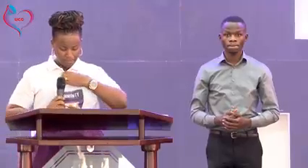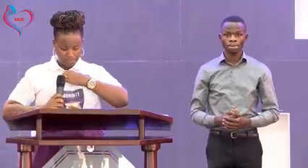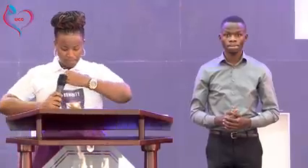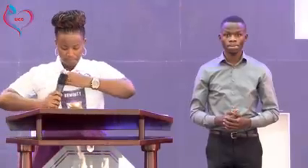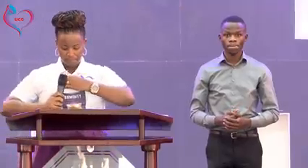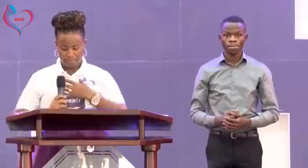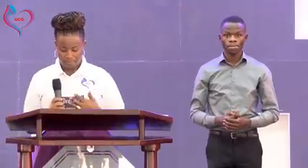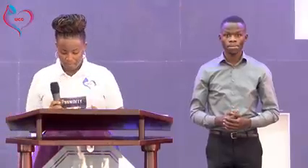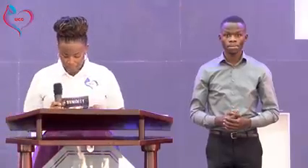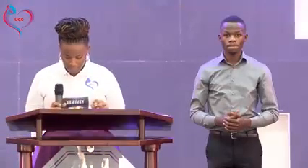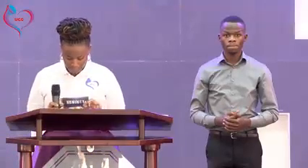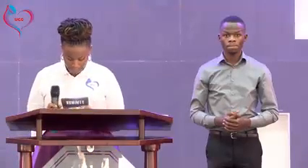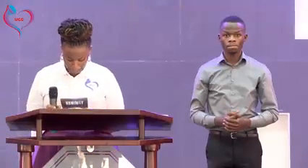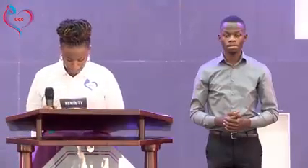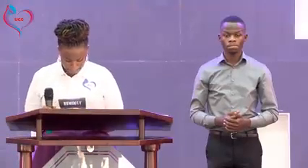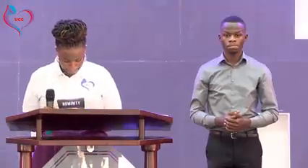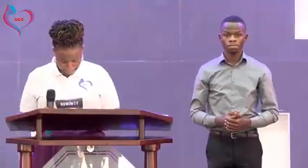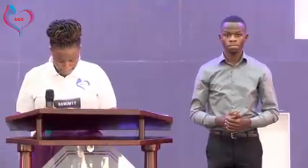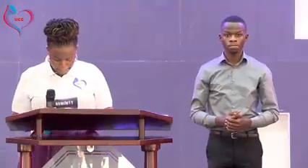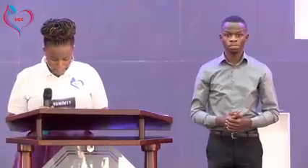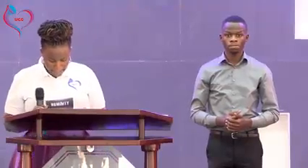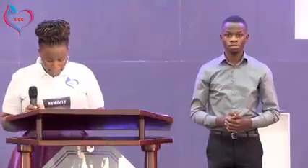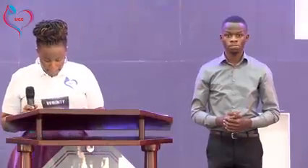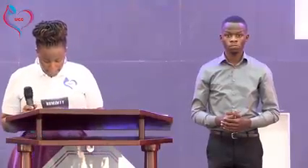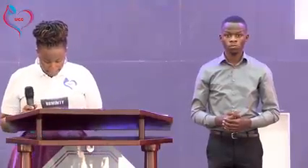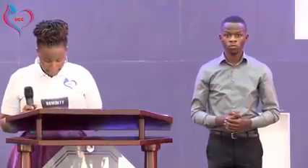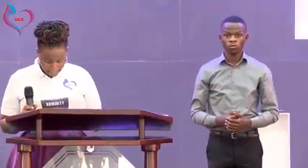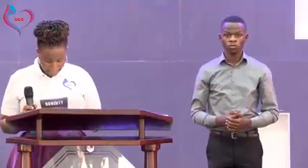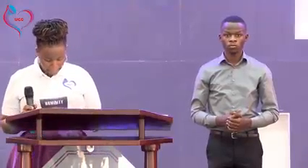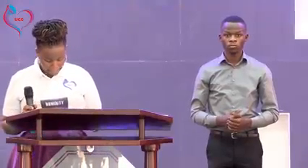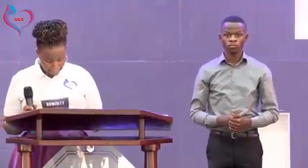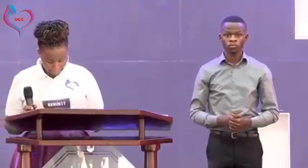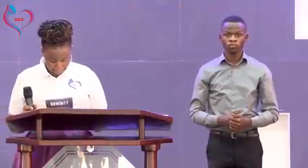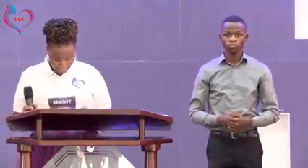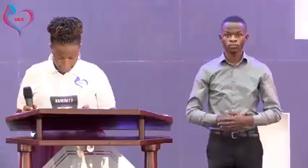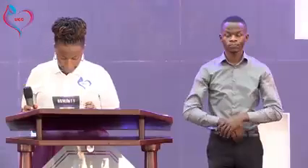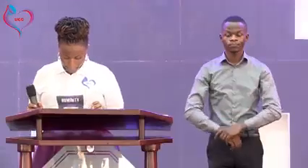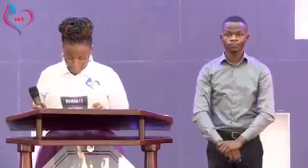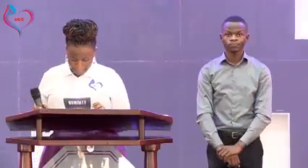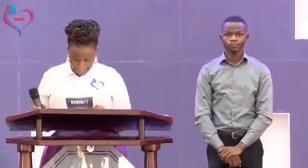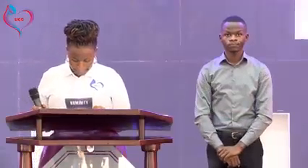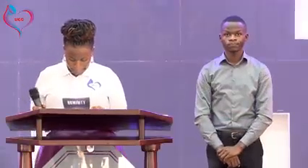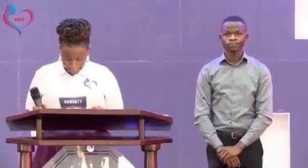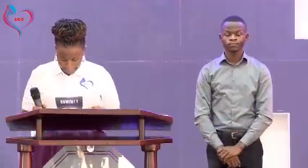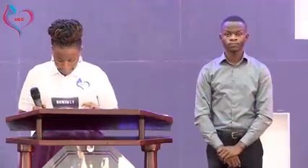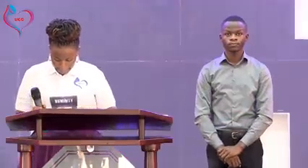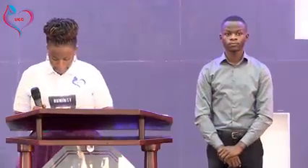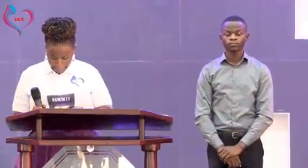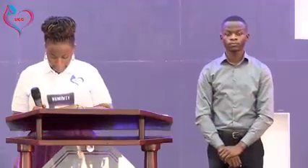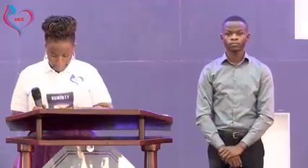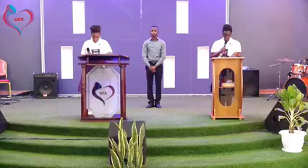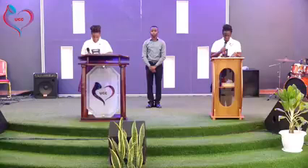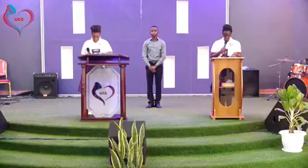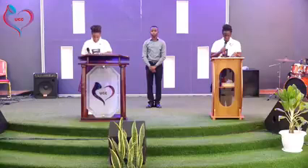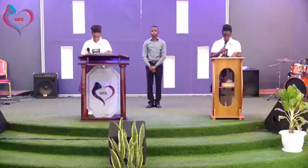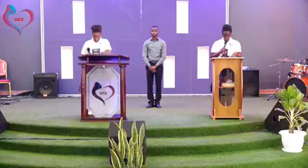y'omuddu n'abeera mu kifaananyi ky'abantu, era bwe yalabikira mu mutindo gw'obuntu ne yeetowaza nga muwuliza okutuusa